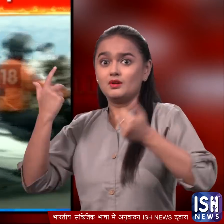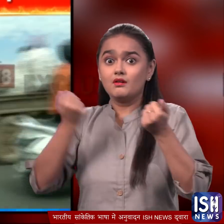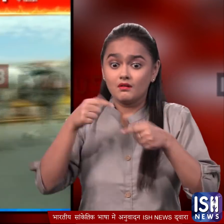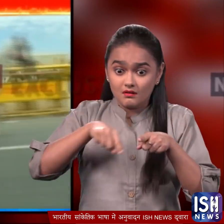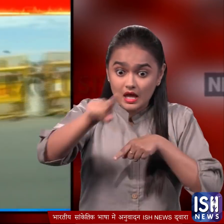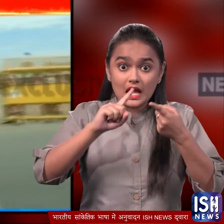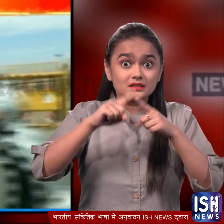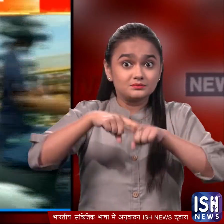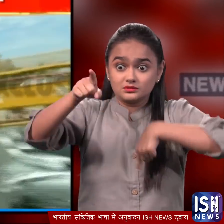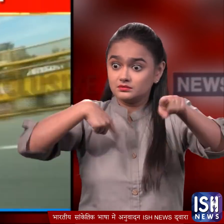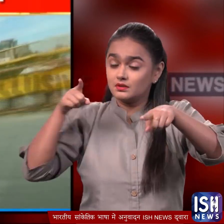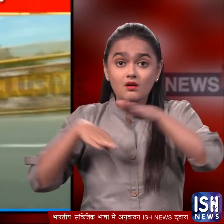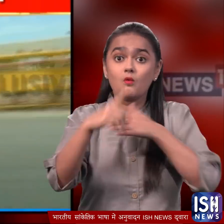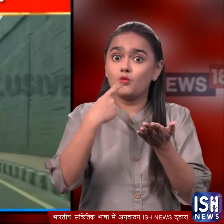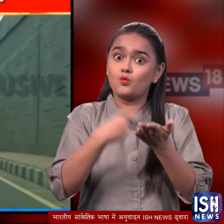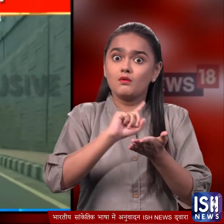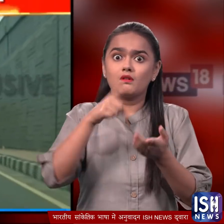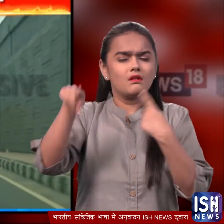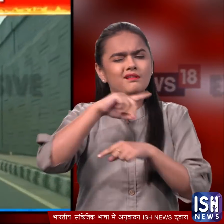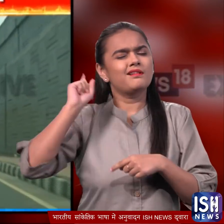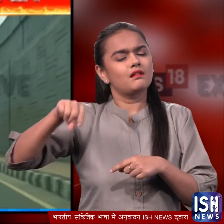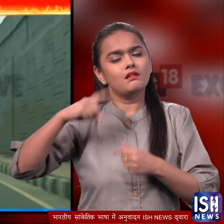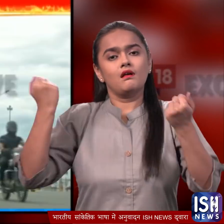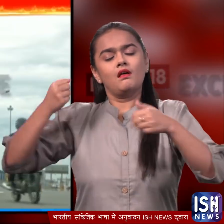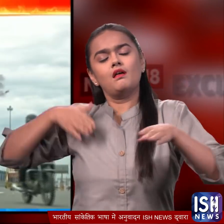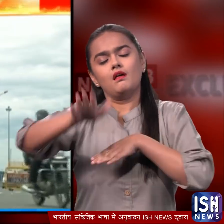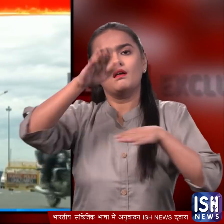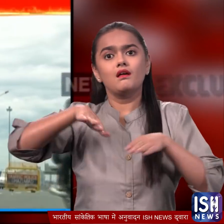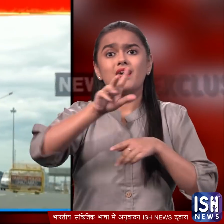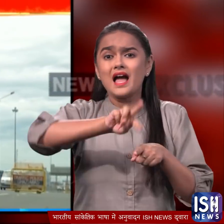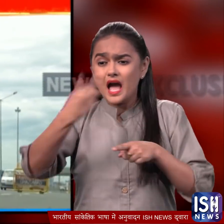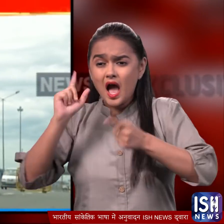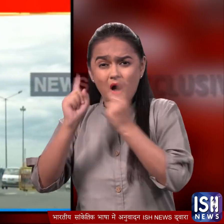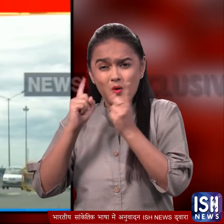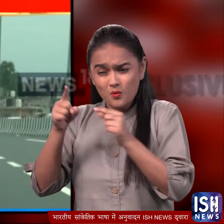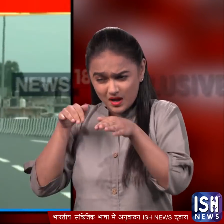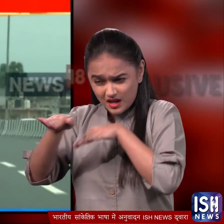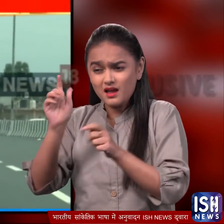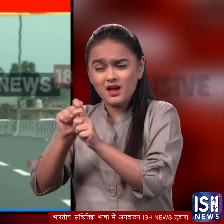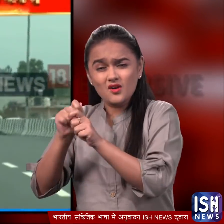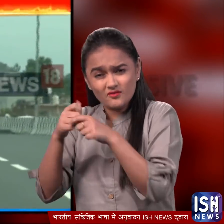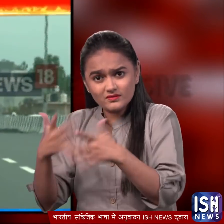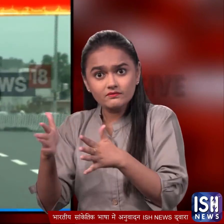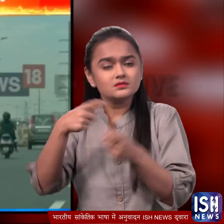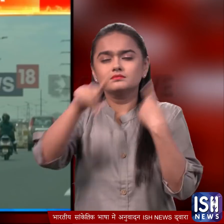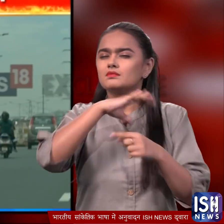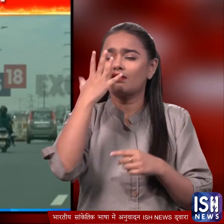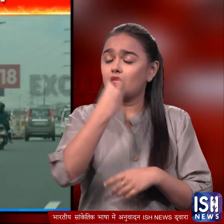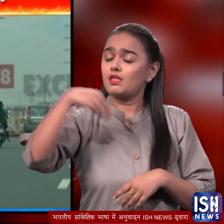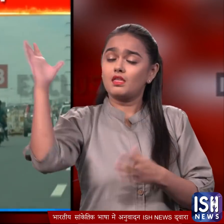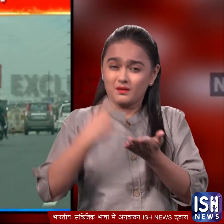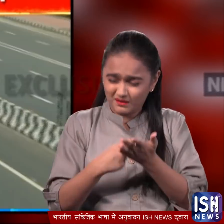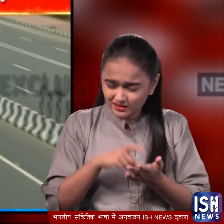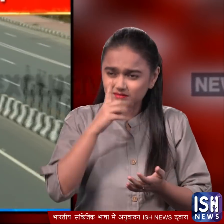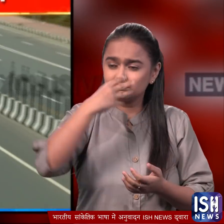वाहन नहीं आ सकते, लेकिन मजाल है कि लोग मान जाएं। वो उनके लिए साइड में बने हाईवे को छोड़कर एक्सप्रेसवे पर आ गए और सारे नियमों का मजाक उड़ाकर अपनी